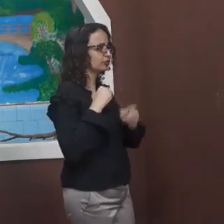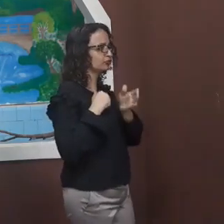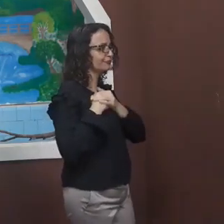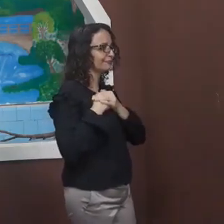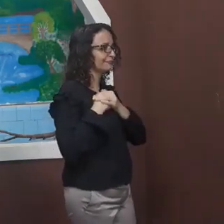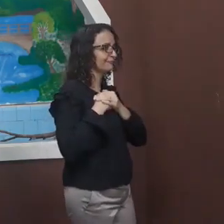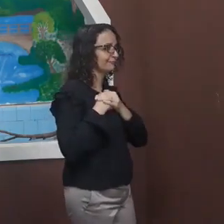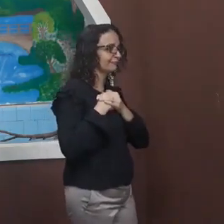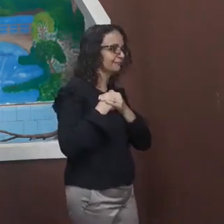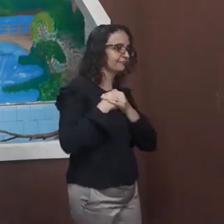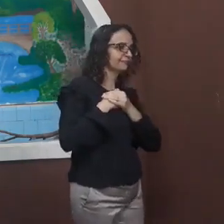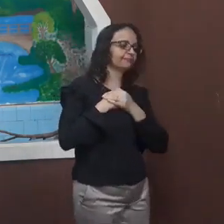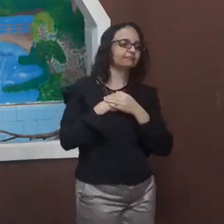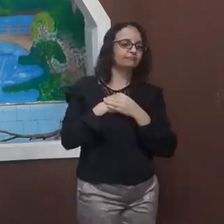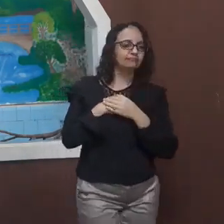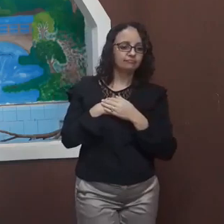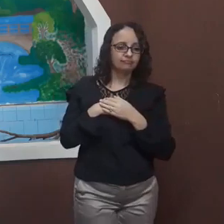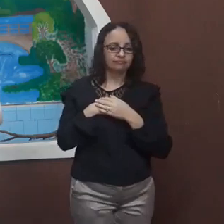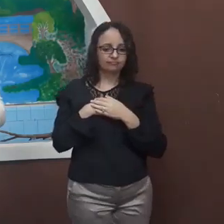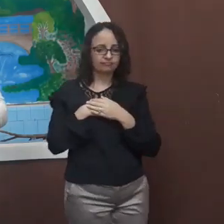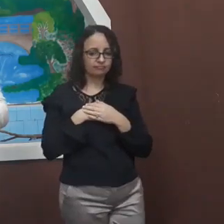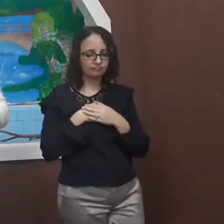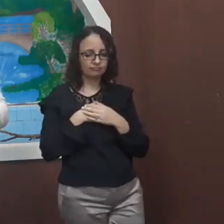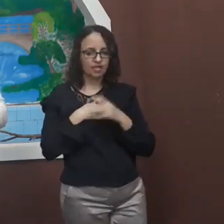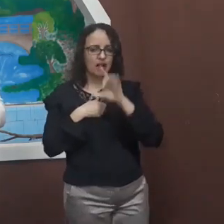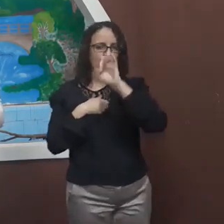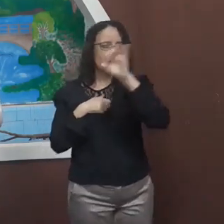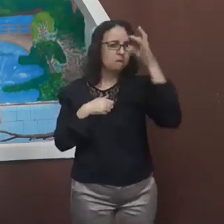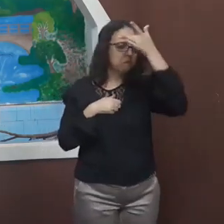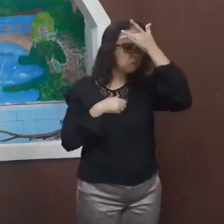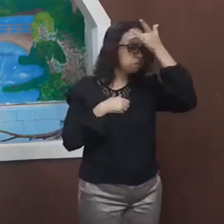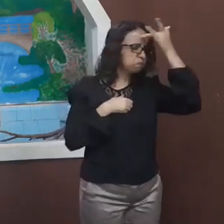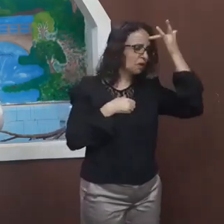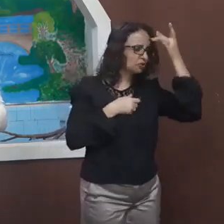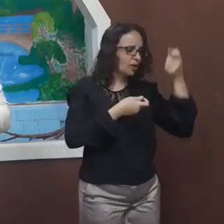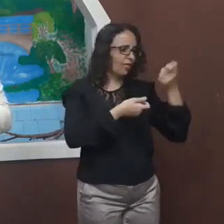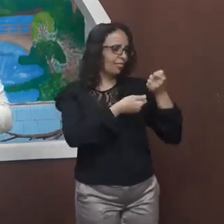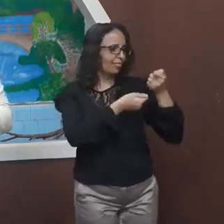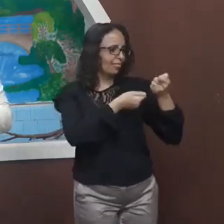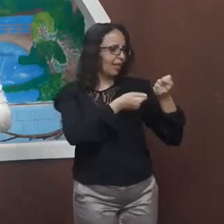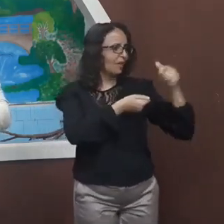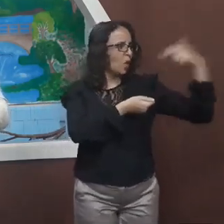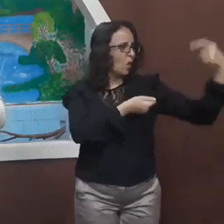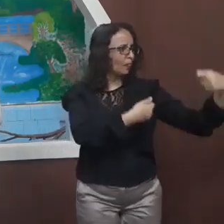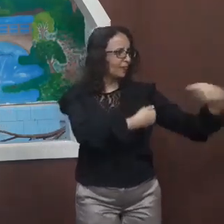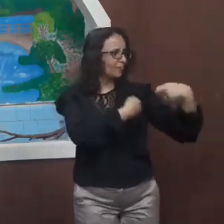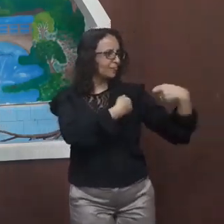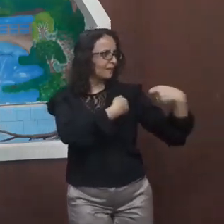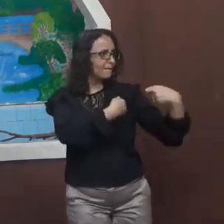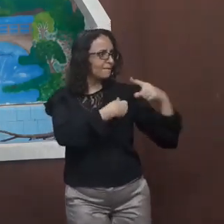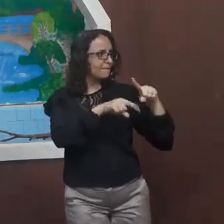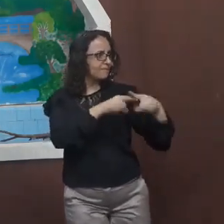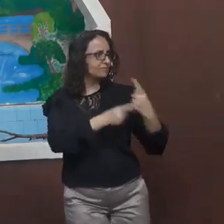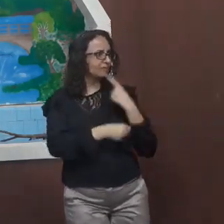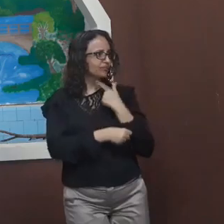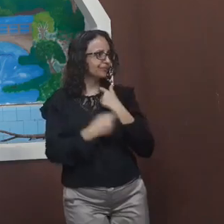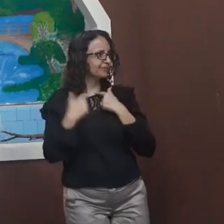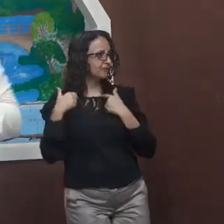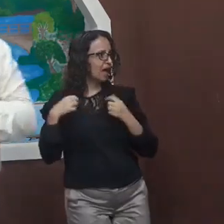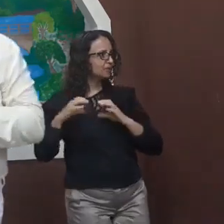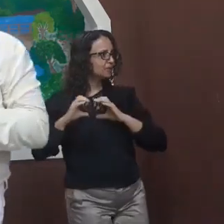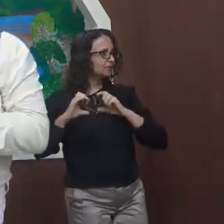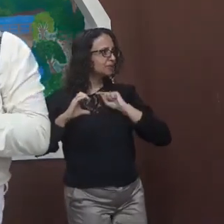É de lá. Cada um, porém, é tentado pela própria cobiça, sendo por esta arrastado e seduzido.